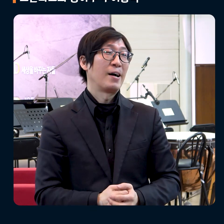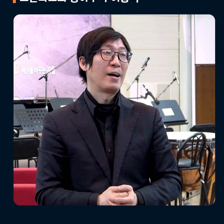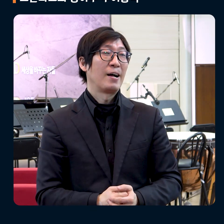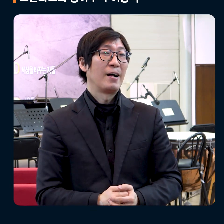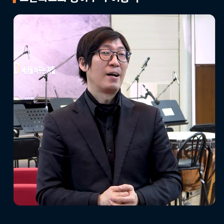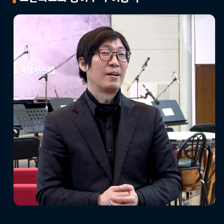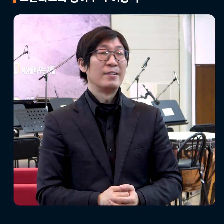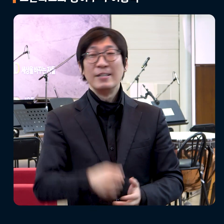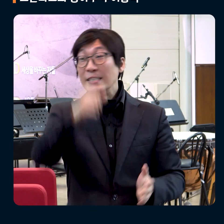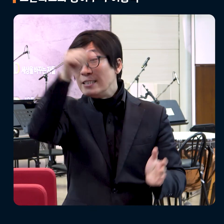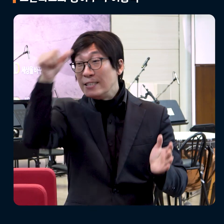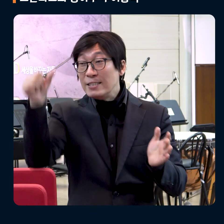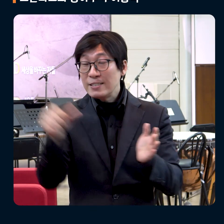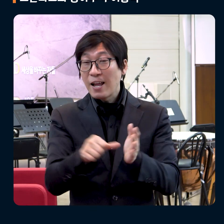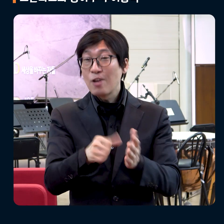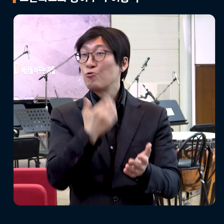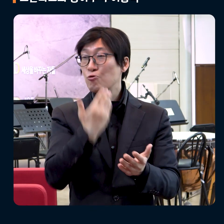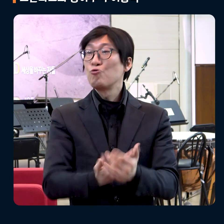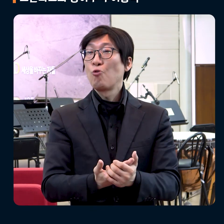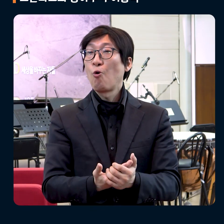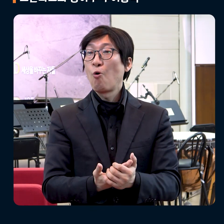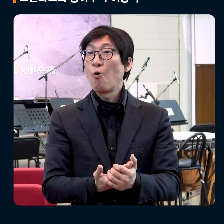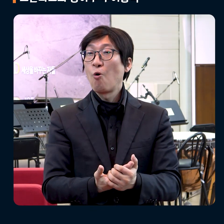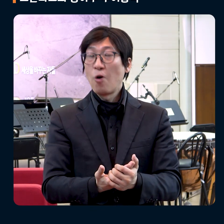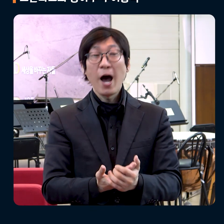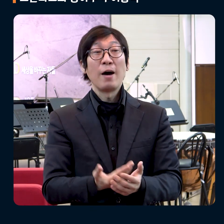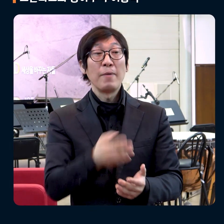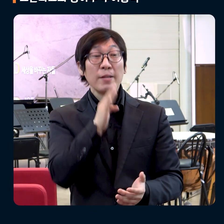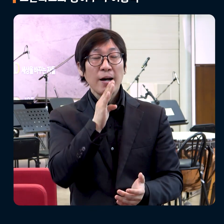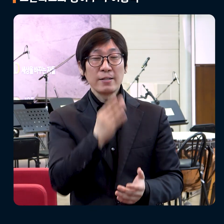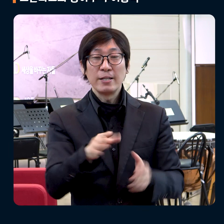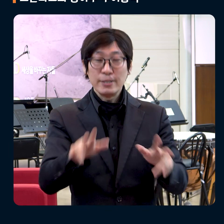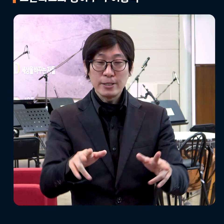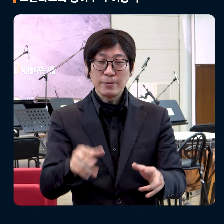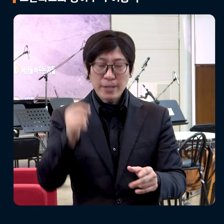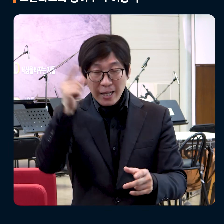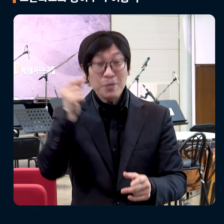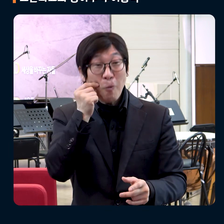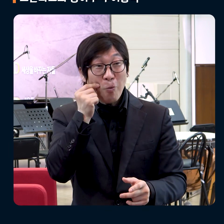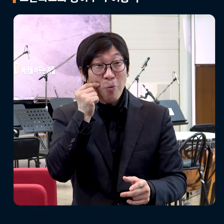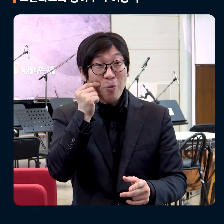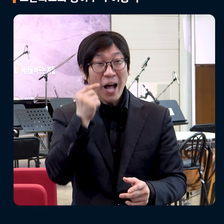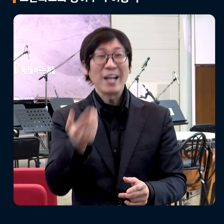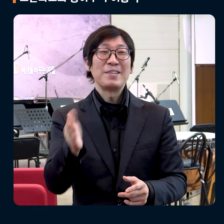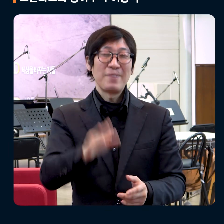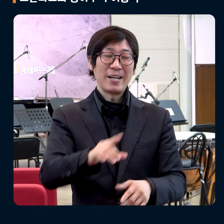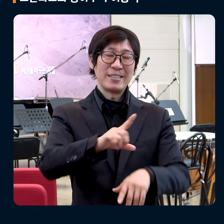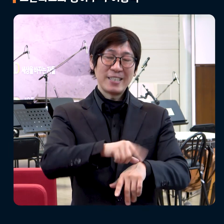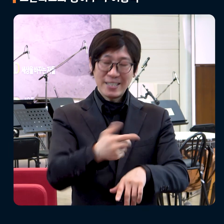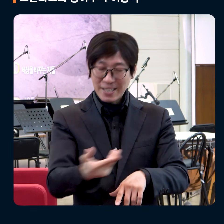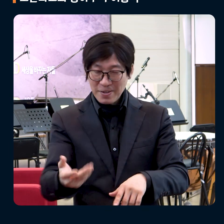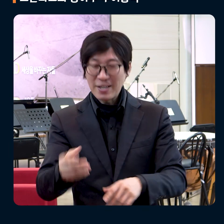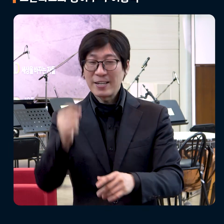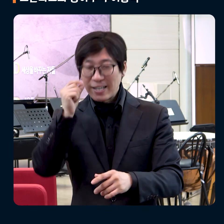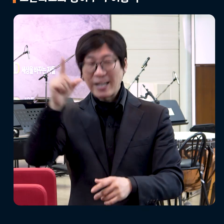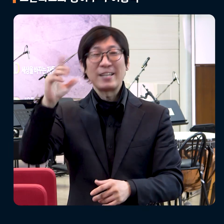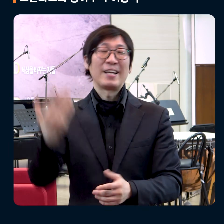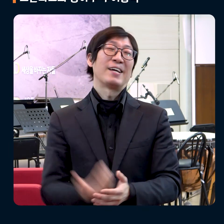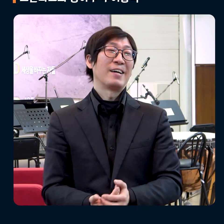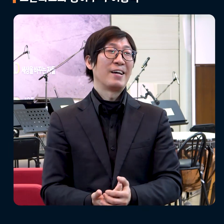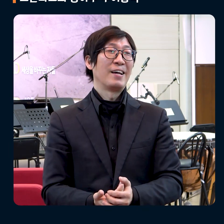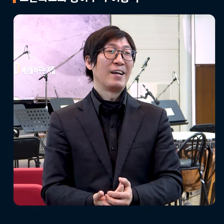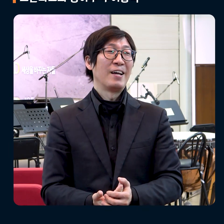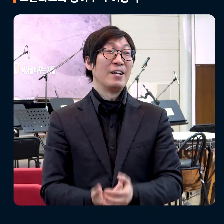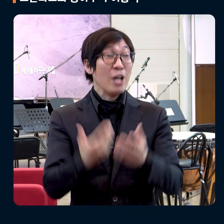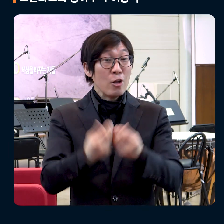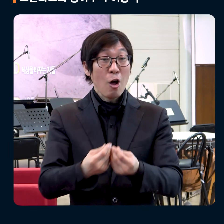아까도 말씀드린 것처럼 인생 정말 중요한 건요, 나중에 깨닫게 돼요. 아버지가 맨날 아들,